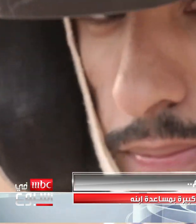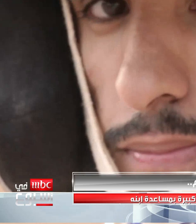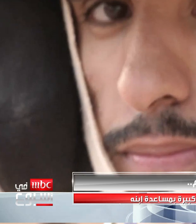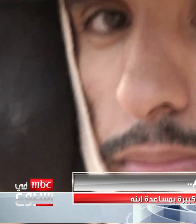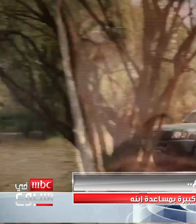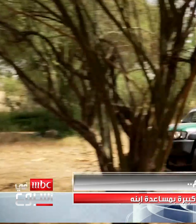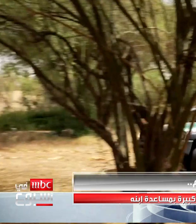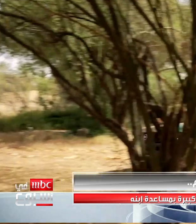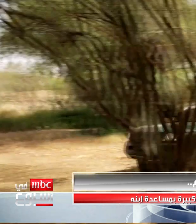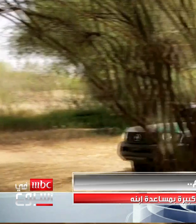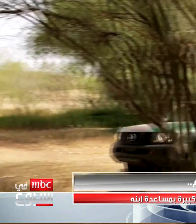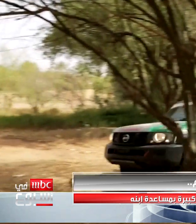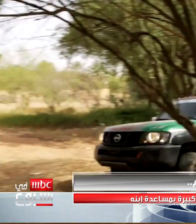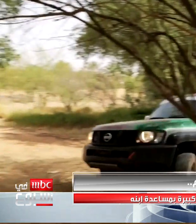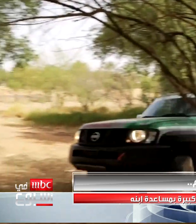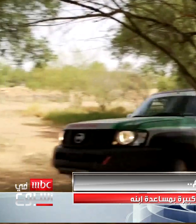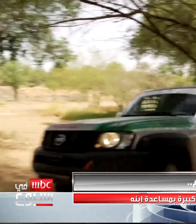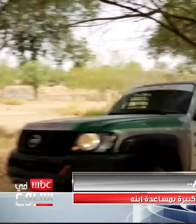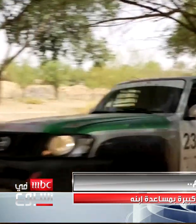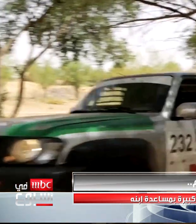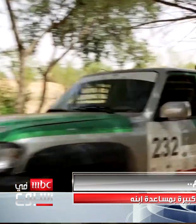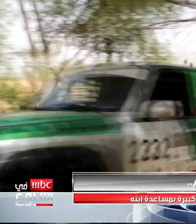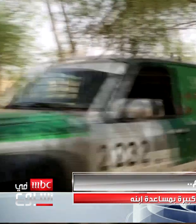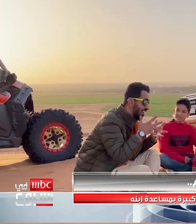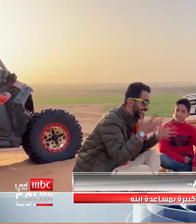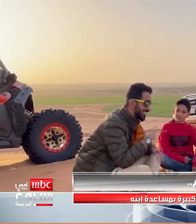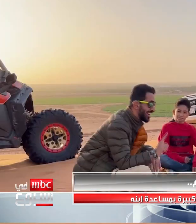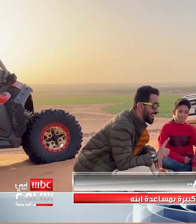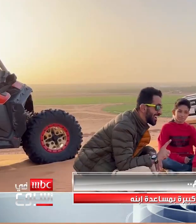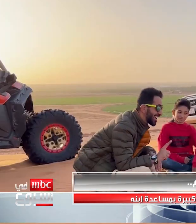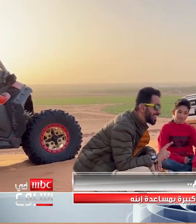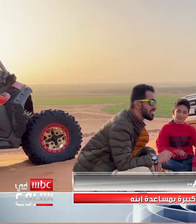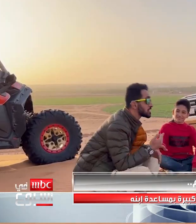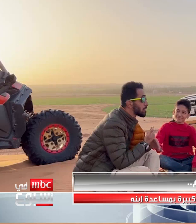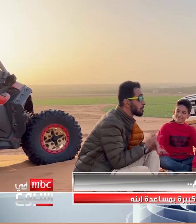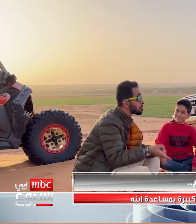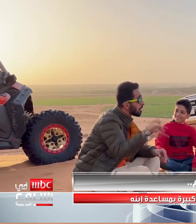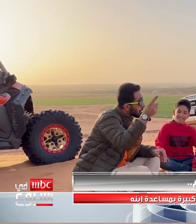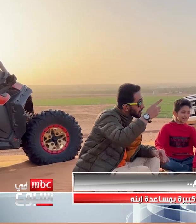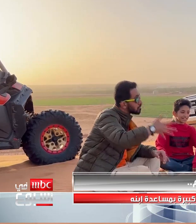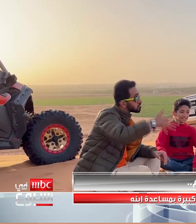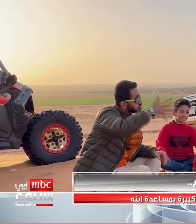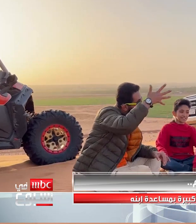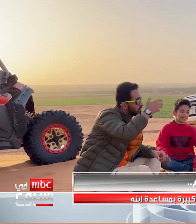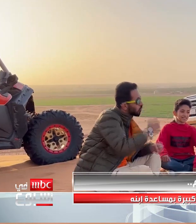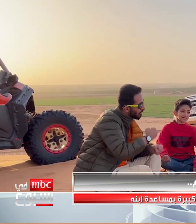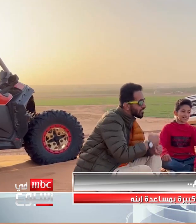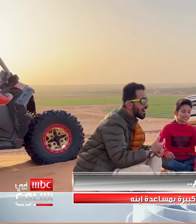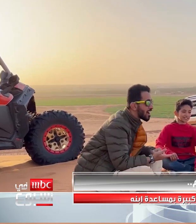سائق الراليات فهد على خوض المنافسات رغم إعاقته، بعد دعم أبنائه الأربعة الذي رزق بهم من